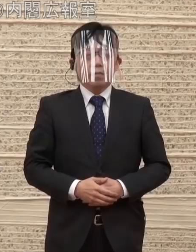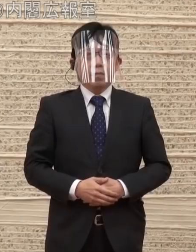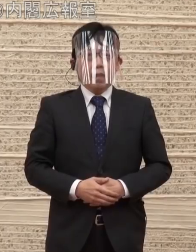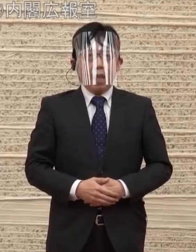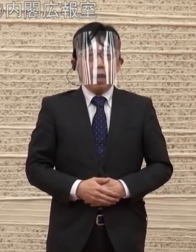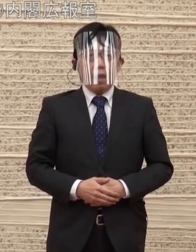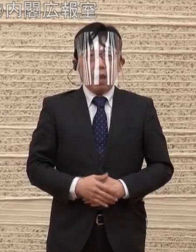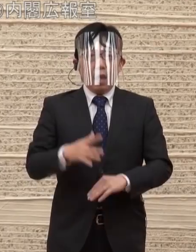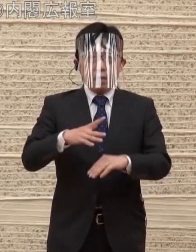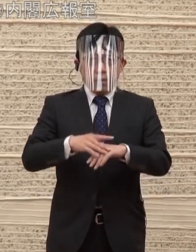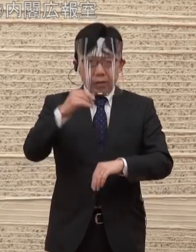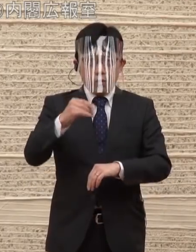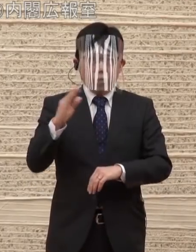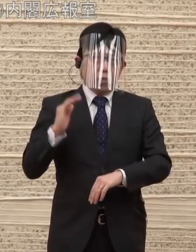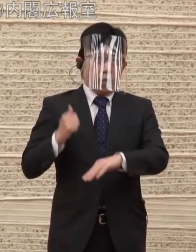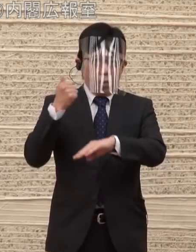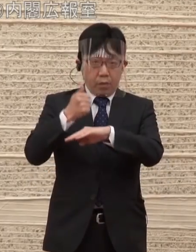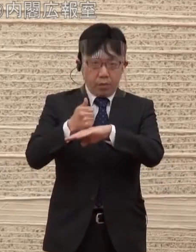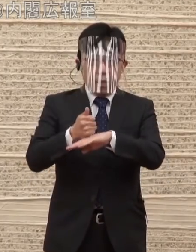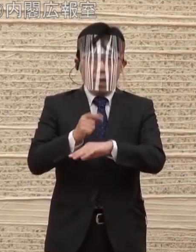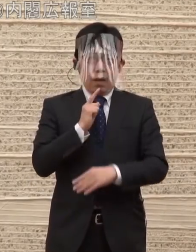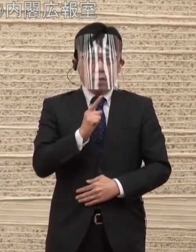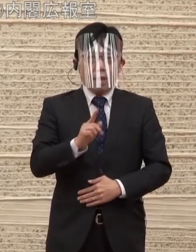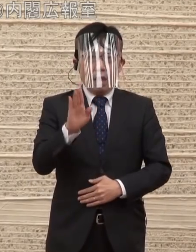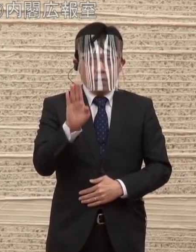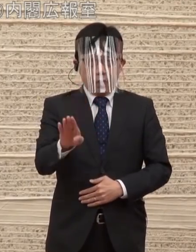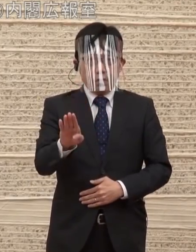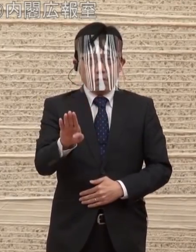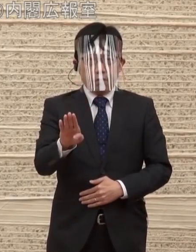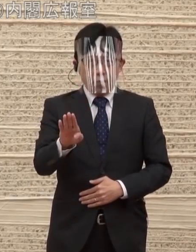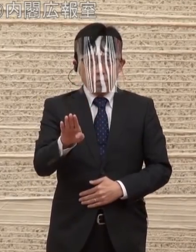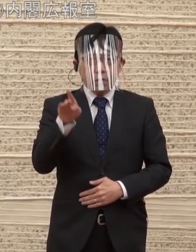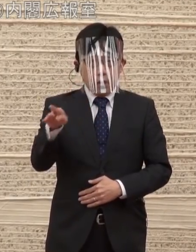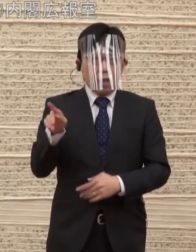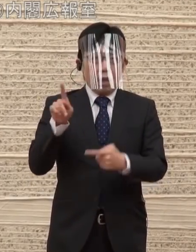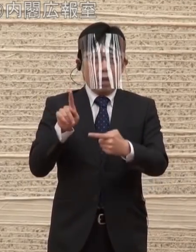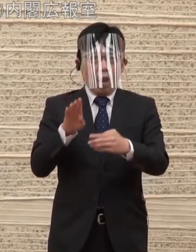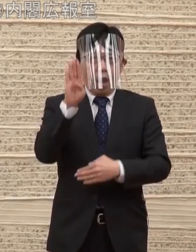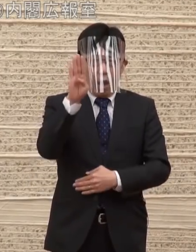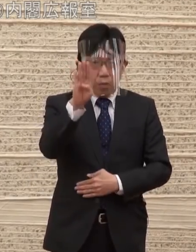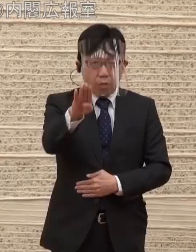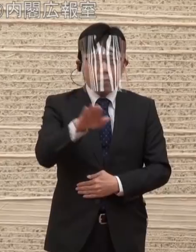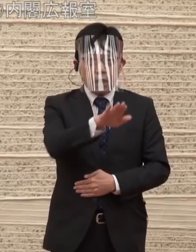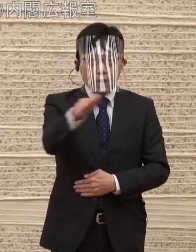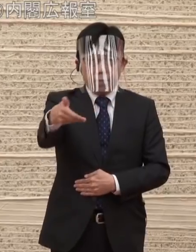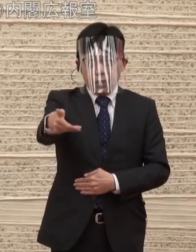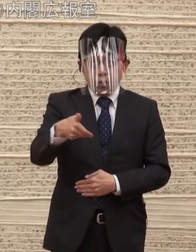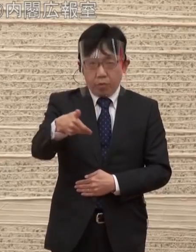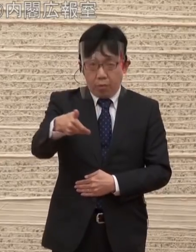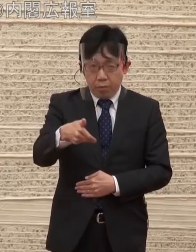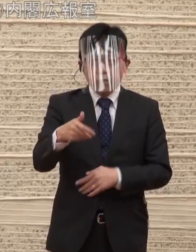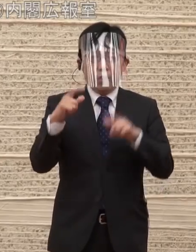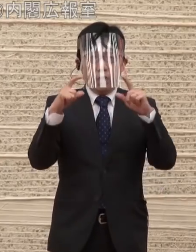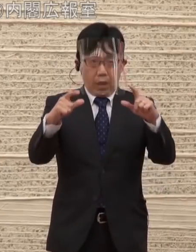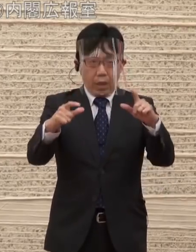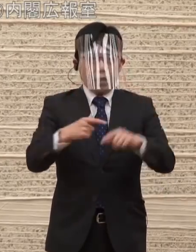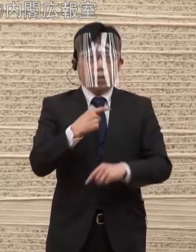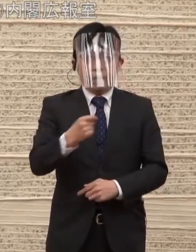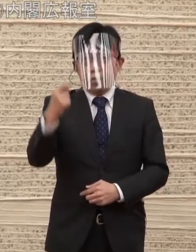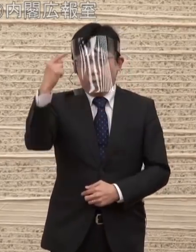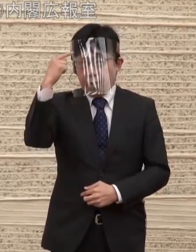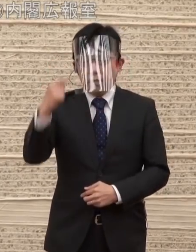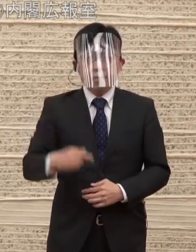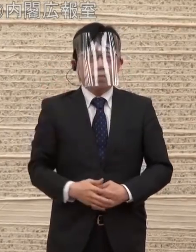はじめにそれから発言がございますそれに続きまして皆様方からの質問を受けしたいと思いますそれで安倍総理よろしくお願いします